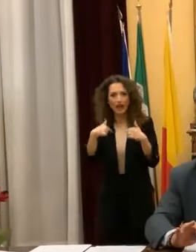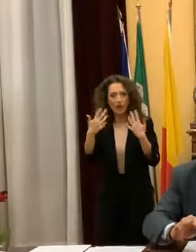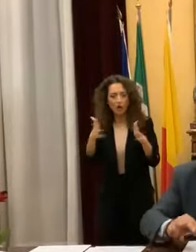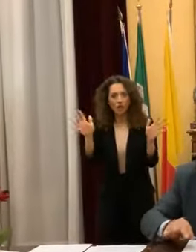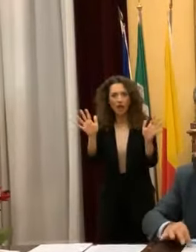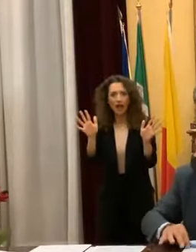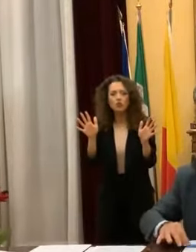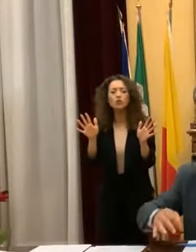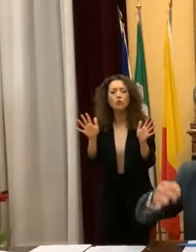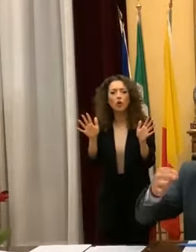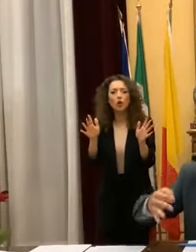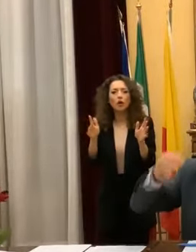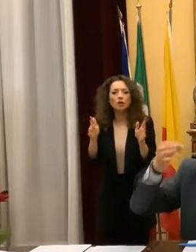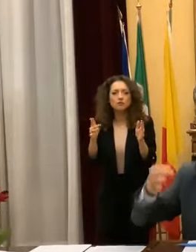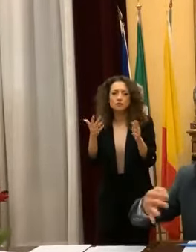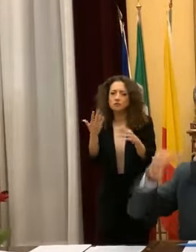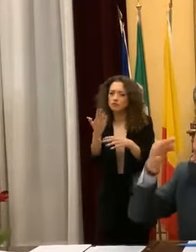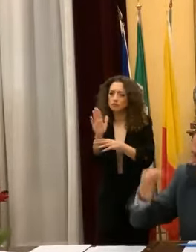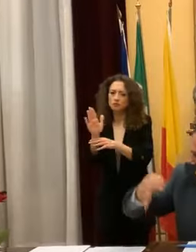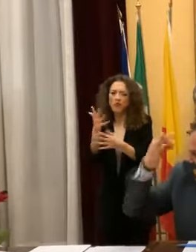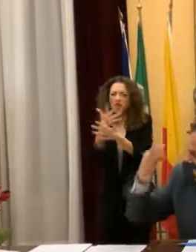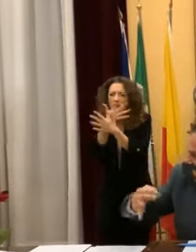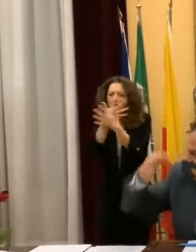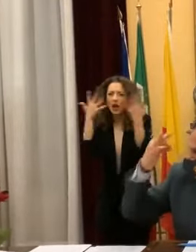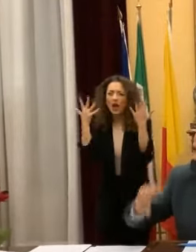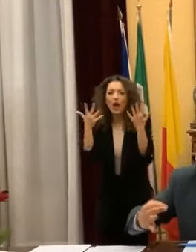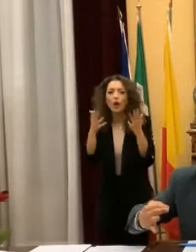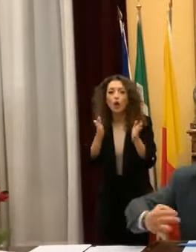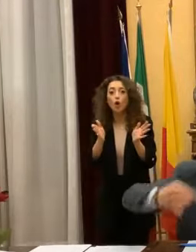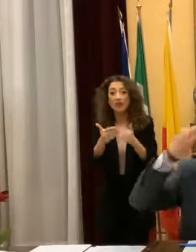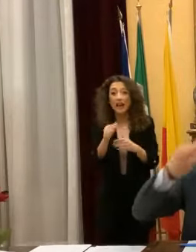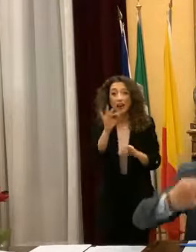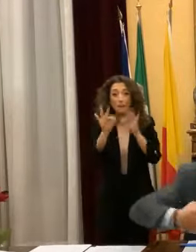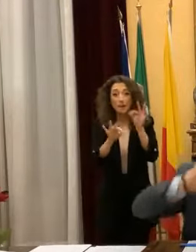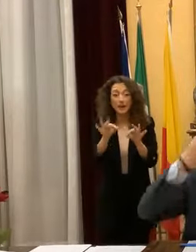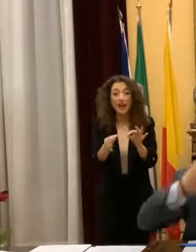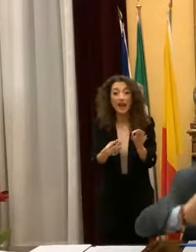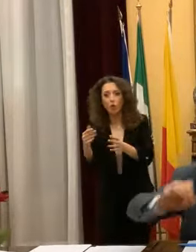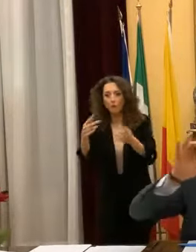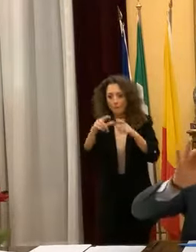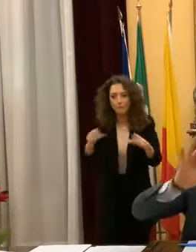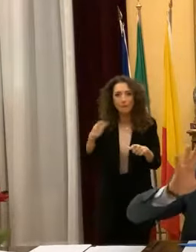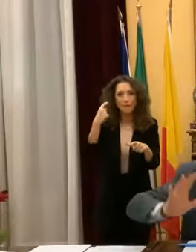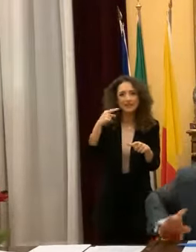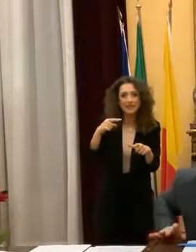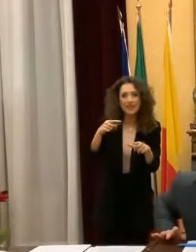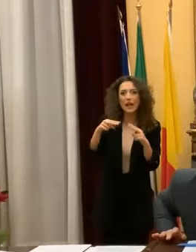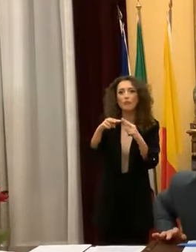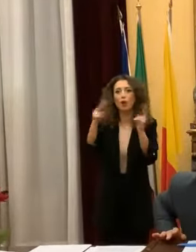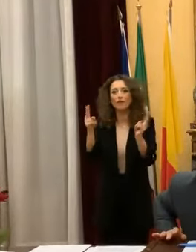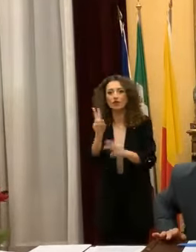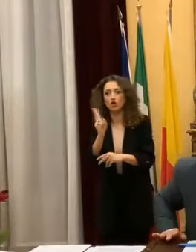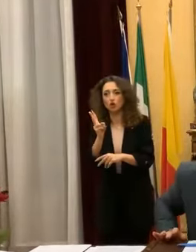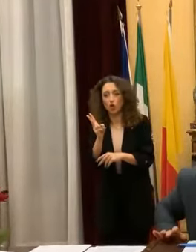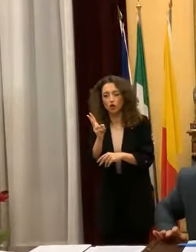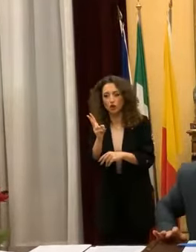la vergogna che c'erano solo 12 posti letto in terapia intensiva per la città e al Policlinico di